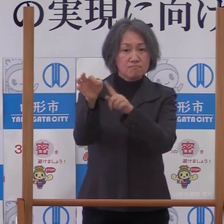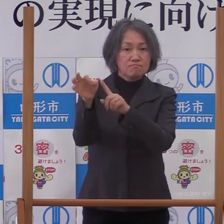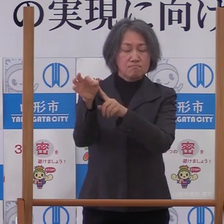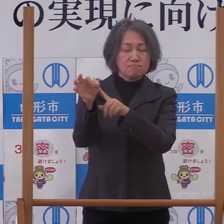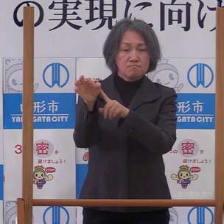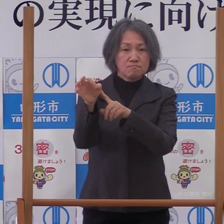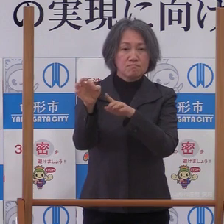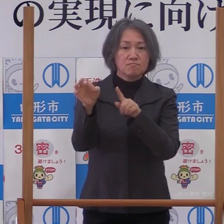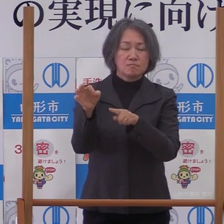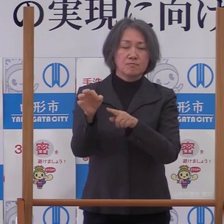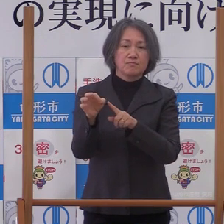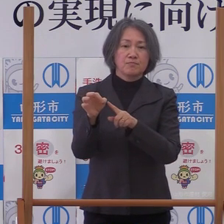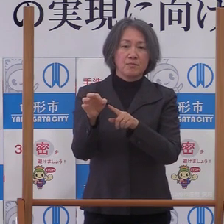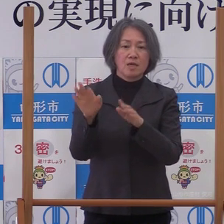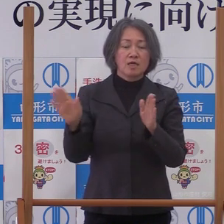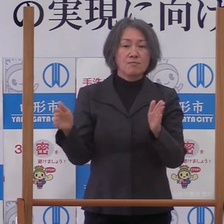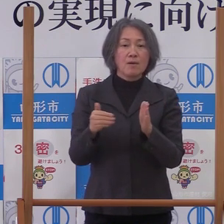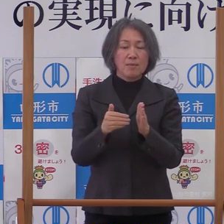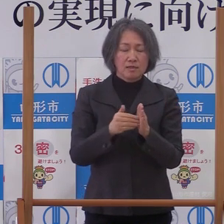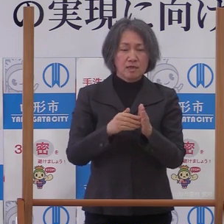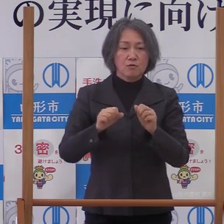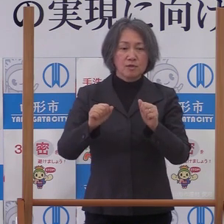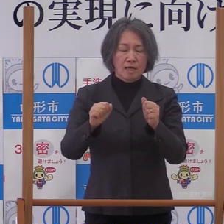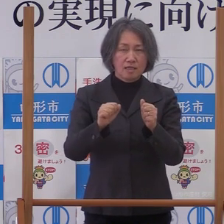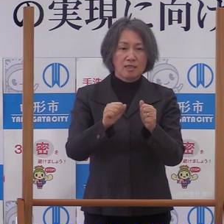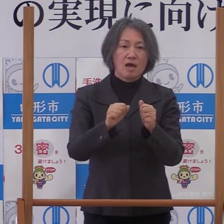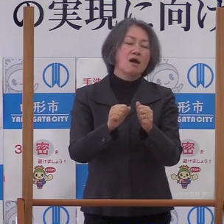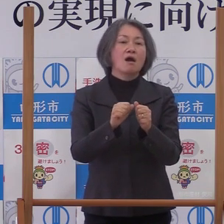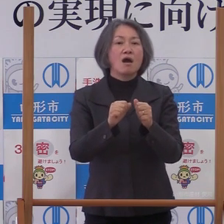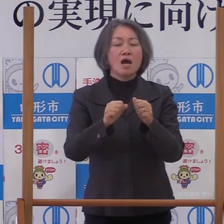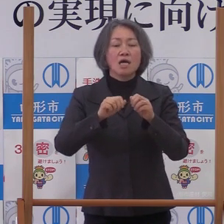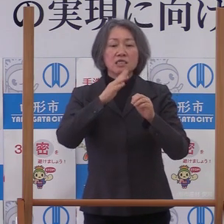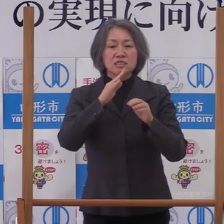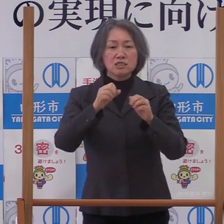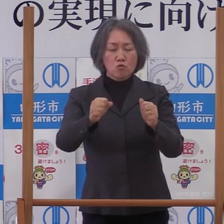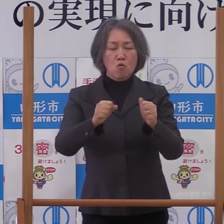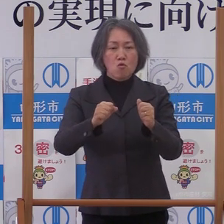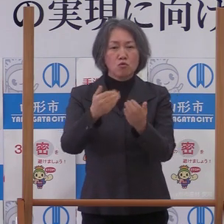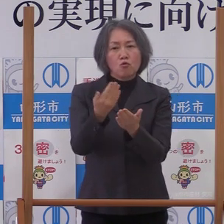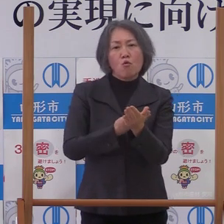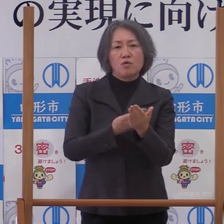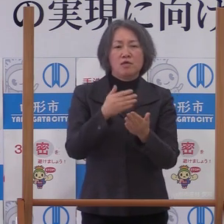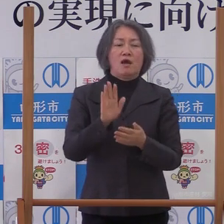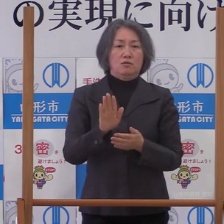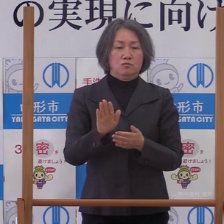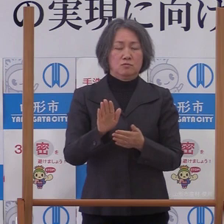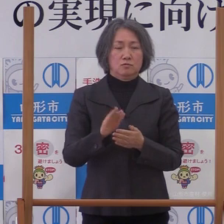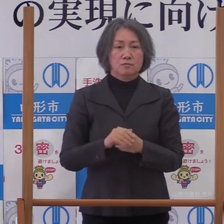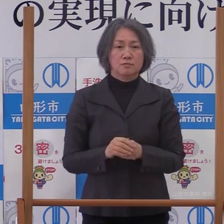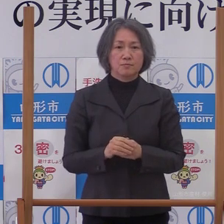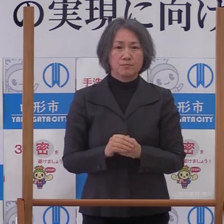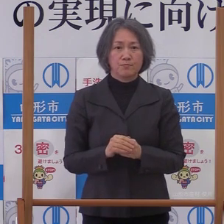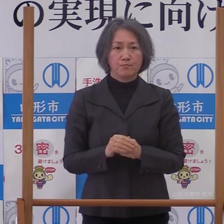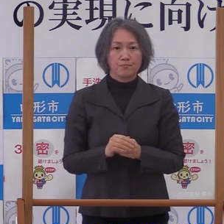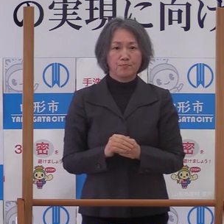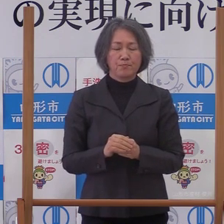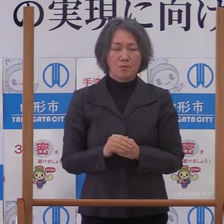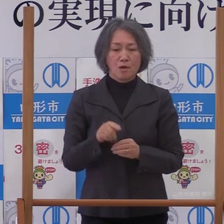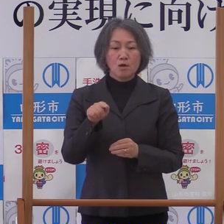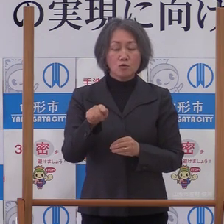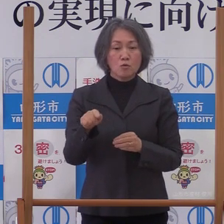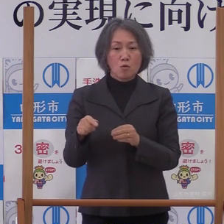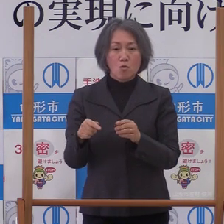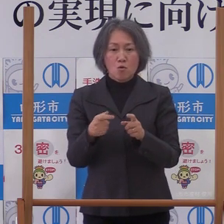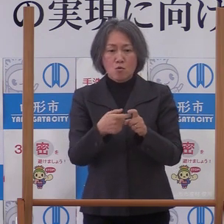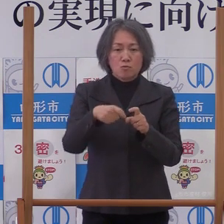ども、これのこれまで行った事業の執行残などがございますので、それを足し合わせ